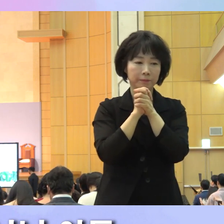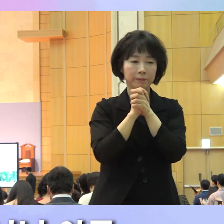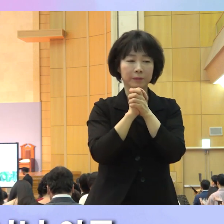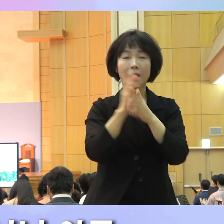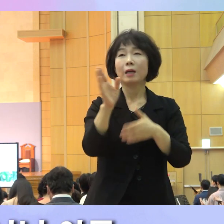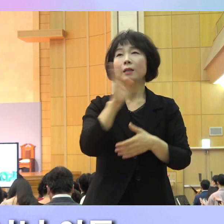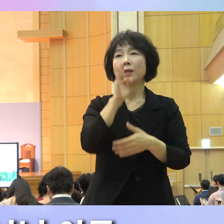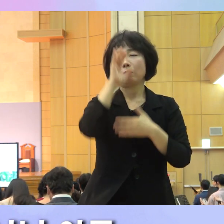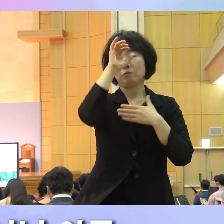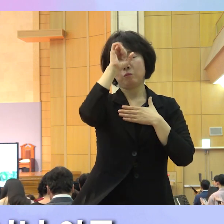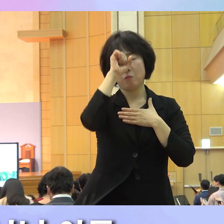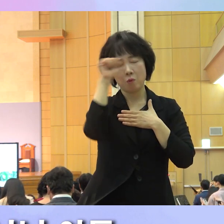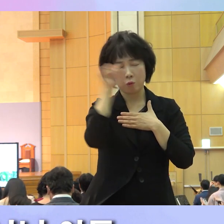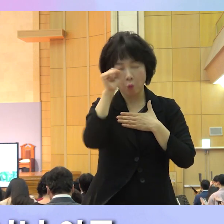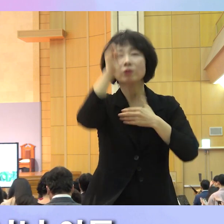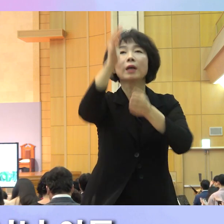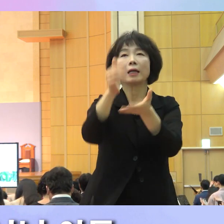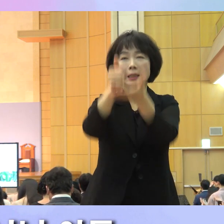참으로 좋으신 하나님,